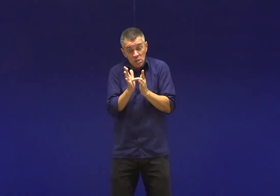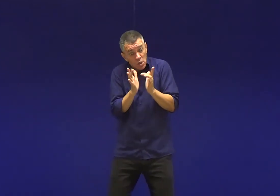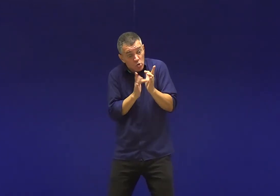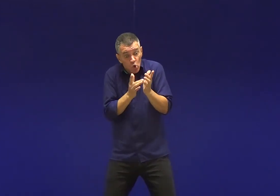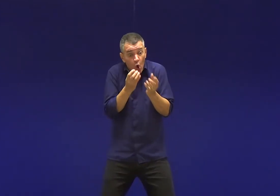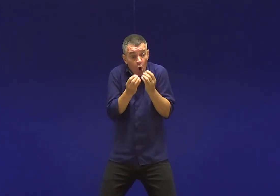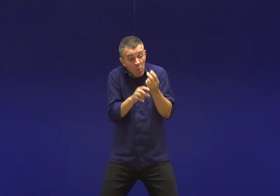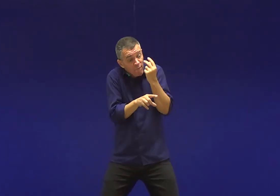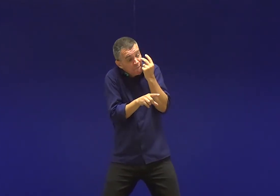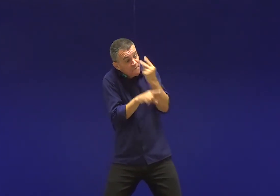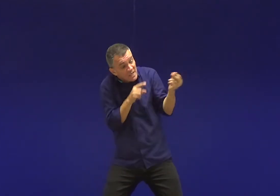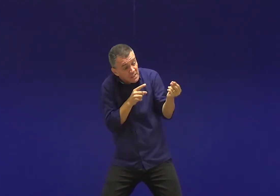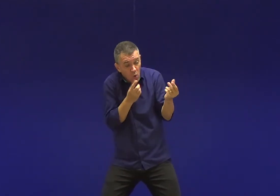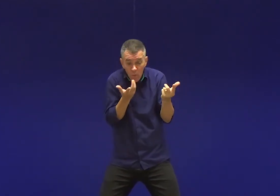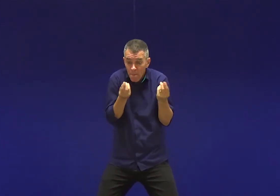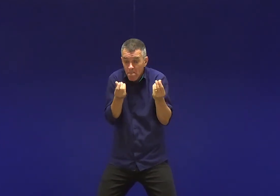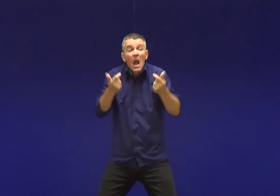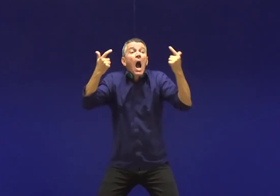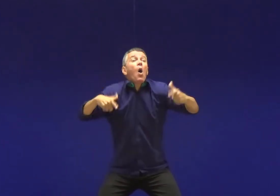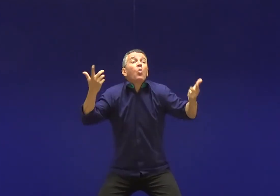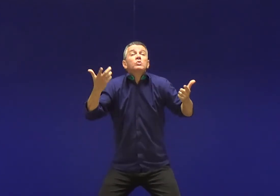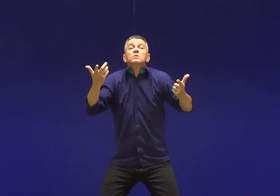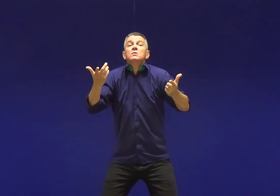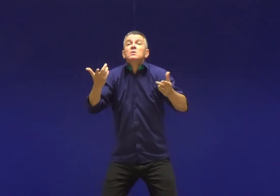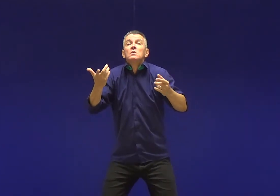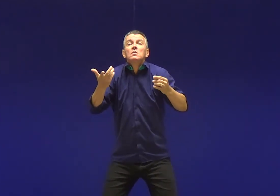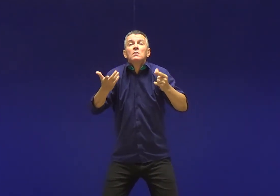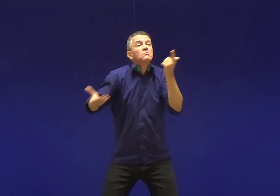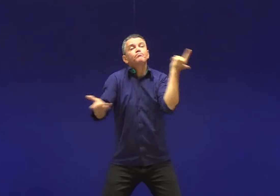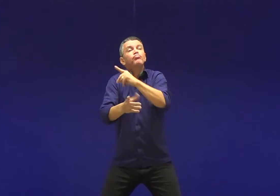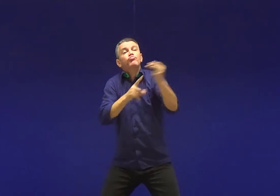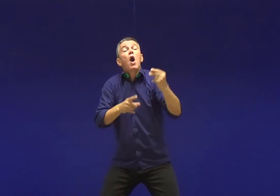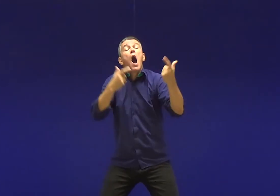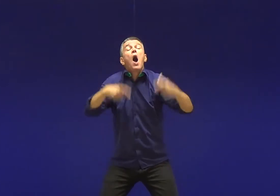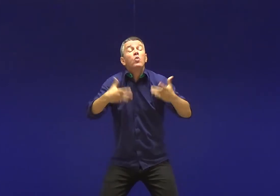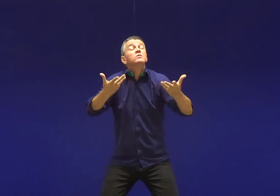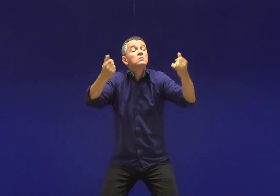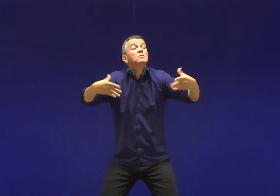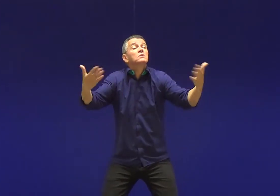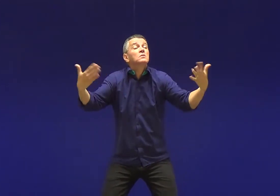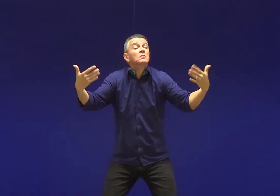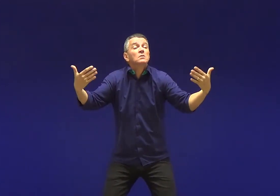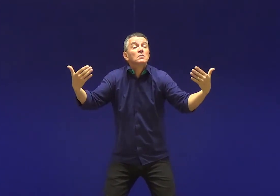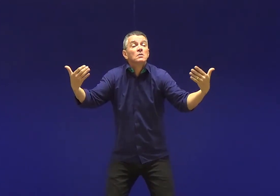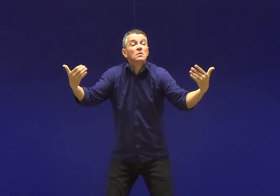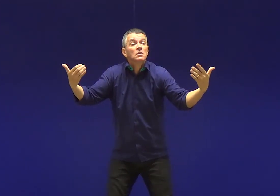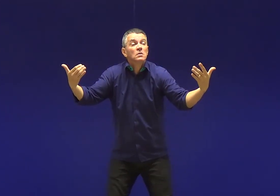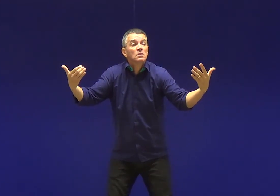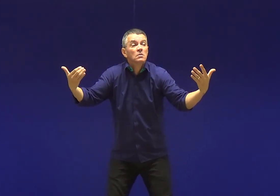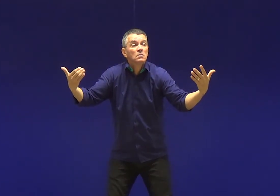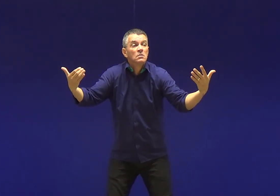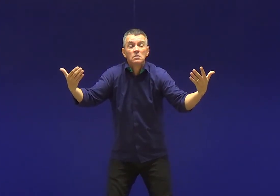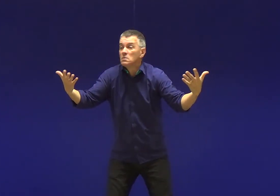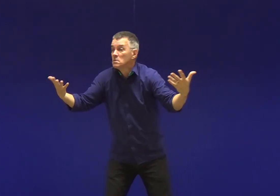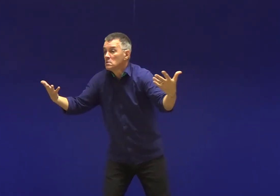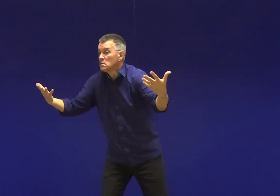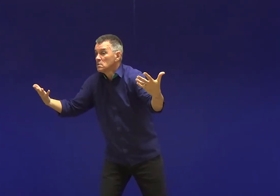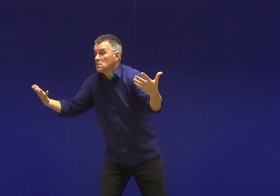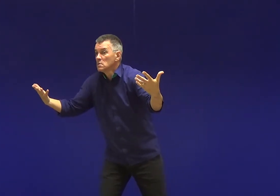Depois, quando veio Jesus, como que Jesus venceu a tentação? Como isso aconteceu? Como?